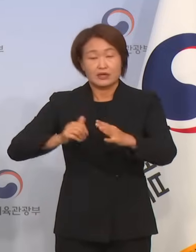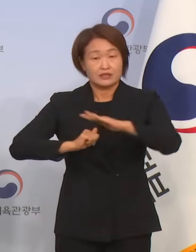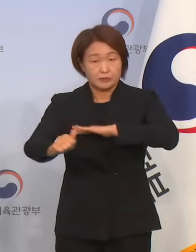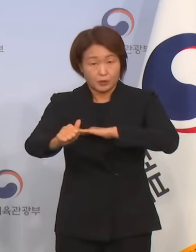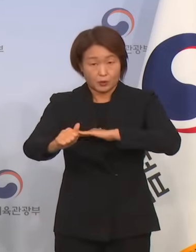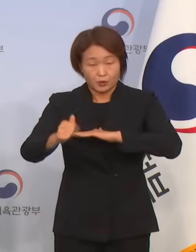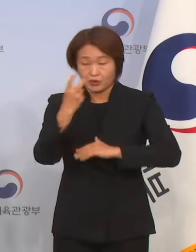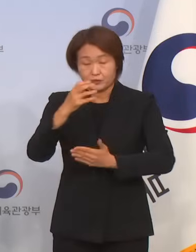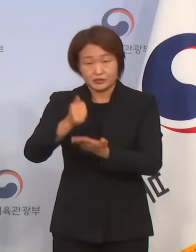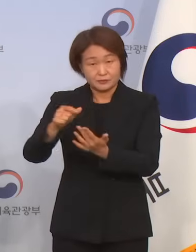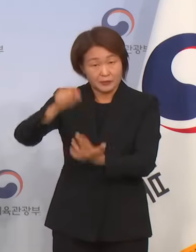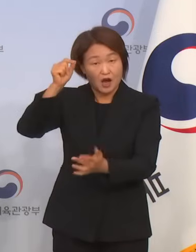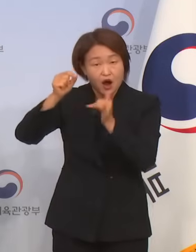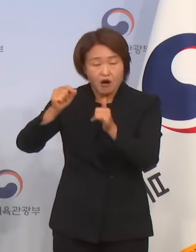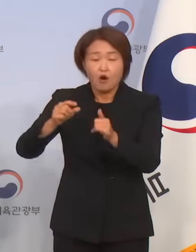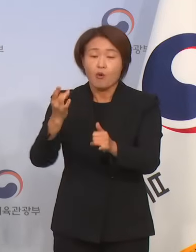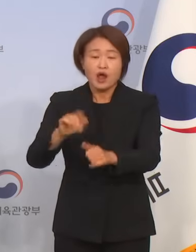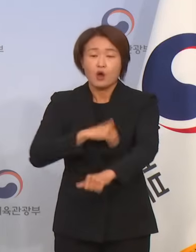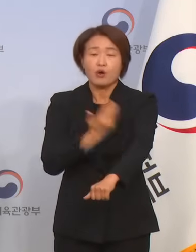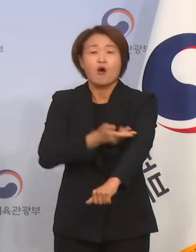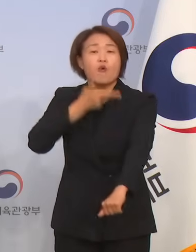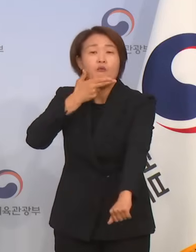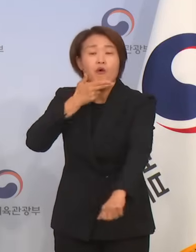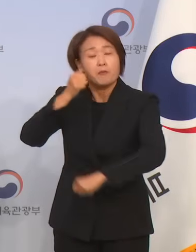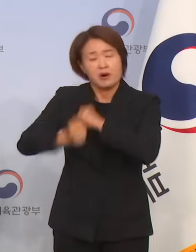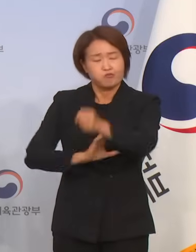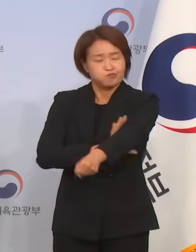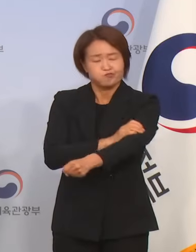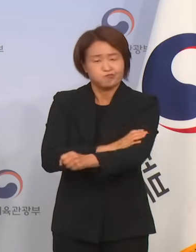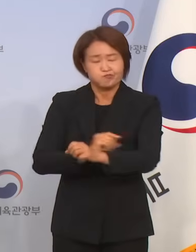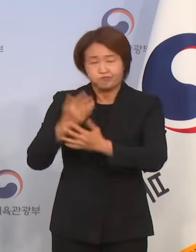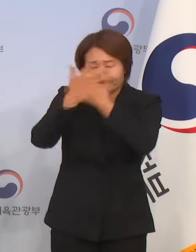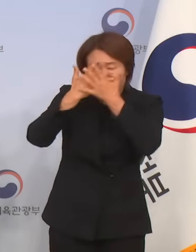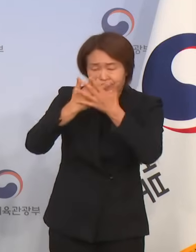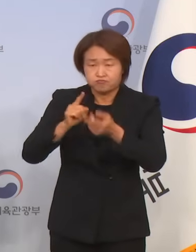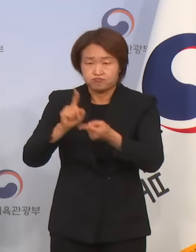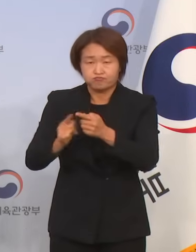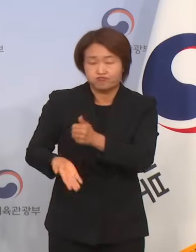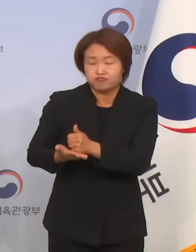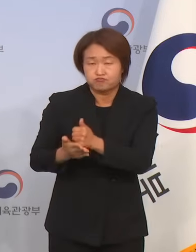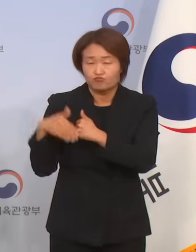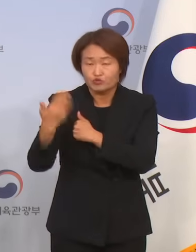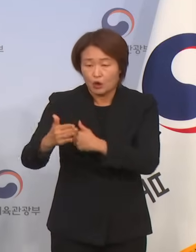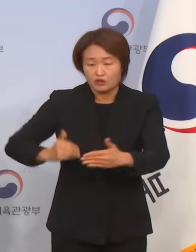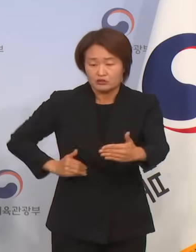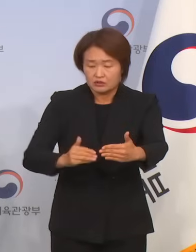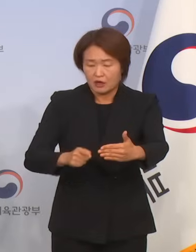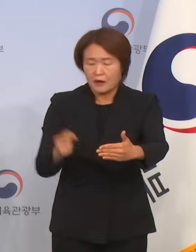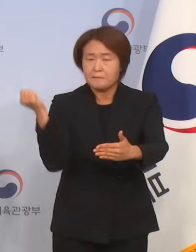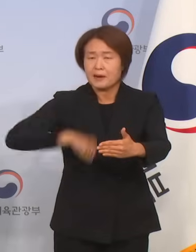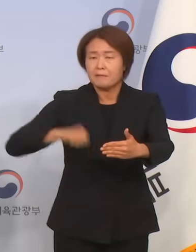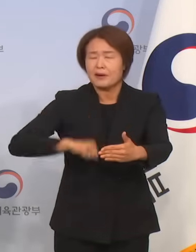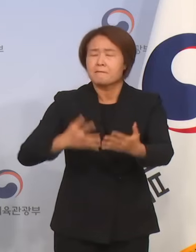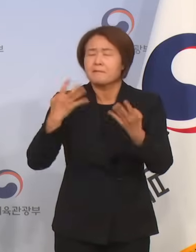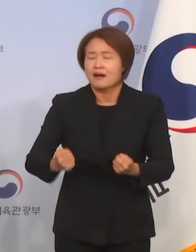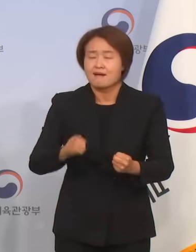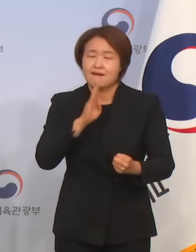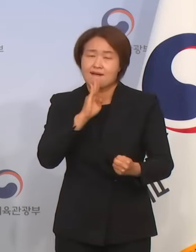감독 선임은 권한 없는 자의 불공정하고 불투명한 추천으로 이루어진 절차적 하자가 확인된